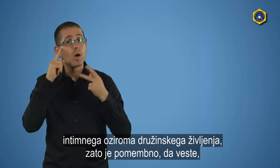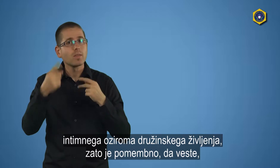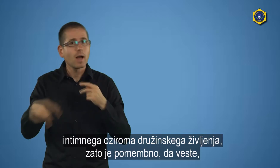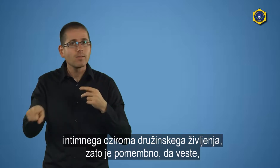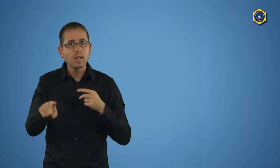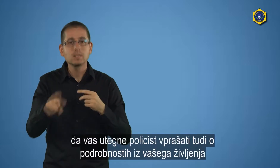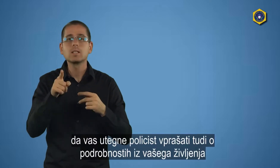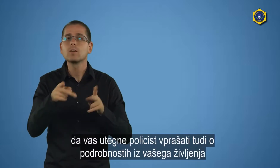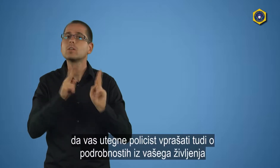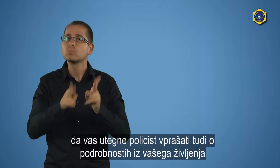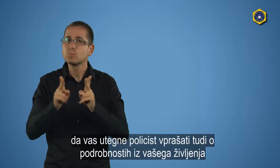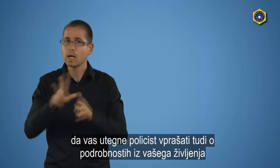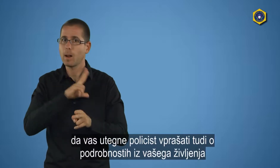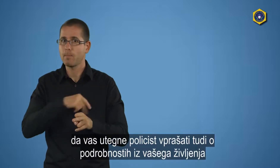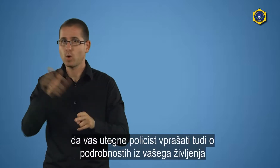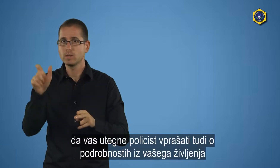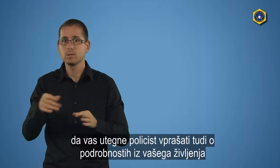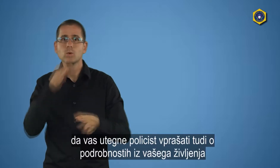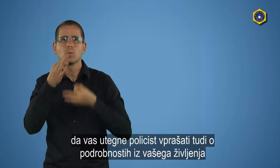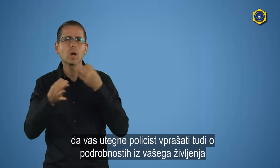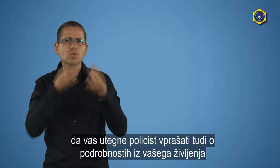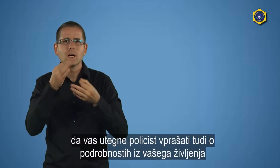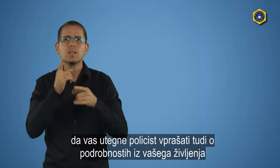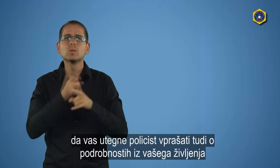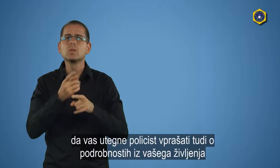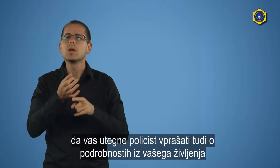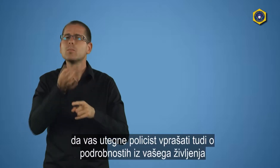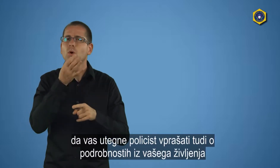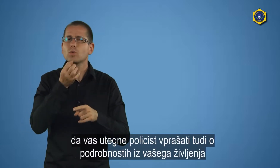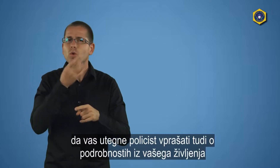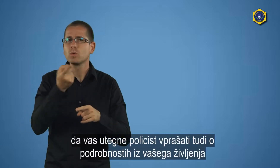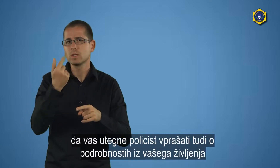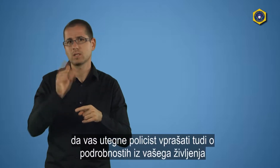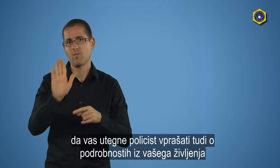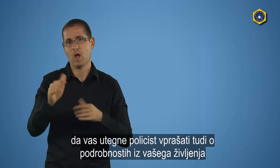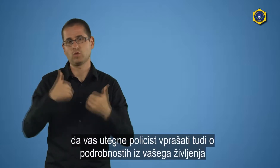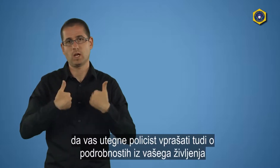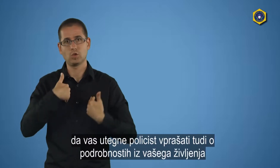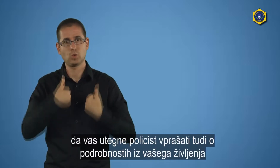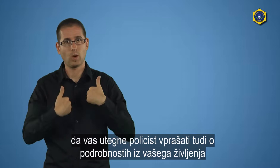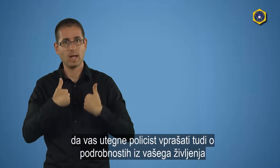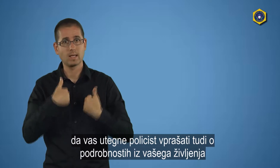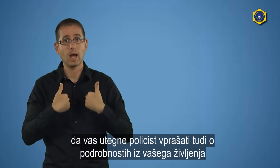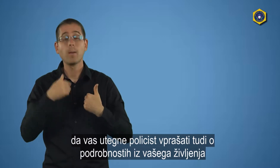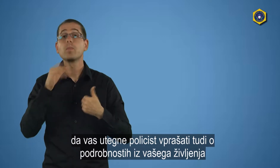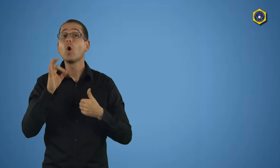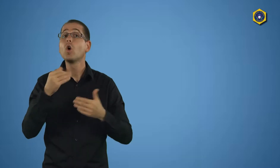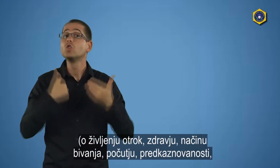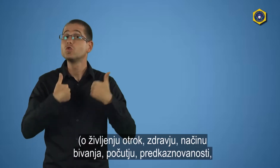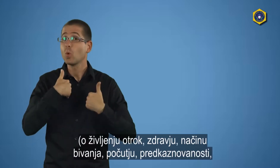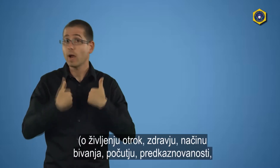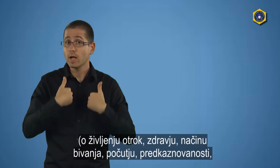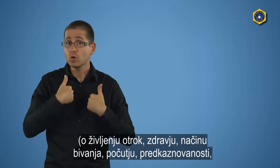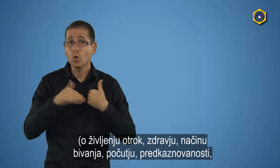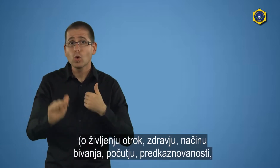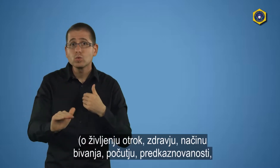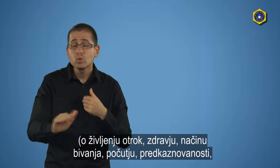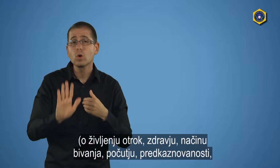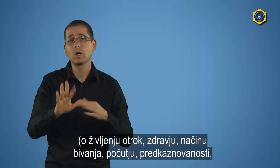da veste, da vas utegne policist vprašati tudi o podrobnostih iz vašega življenja, o življenju